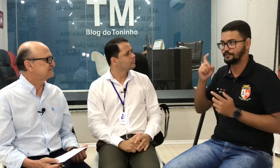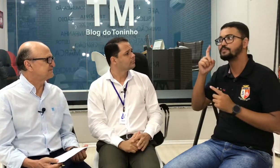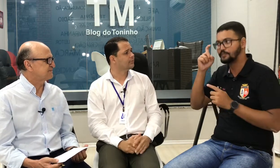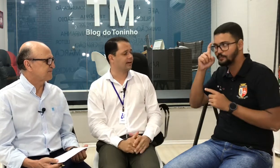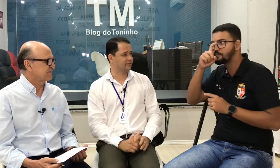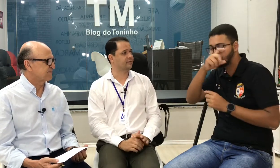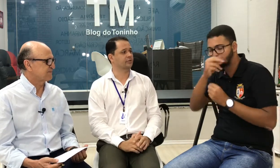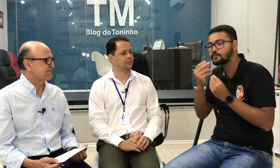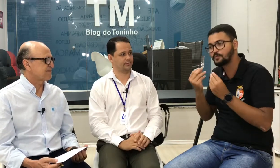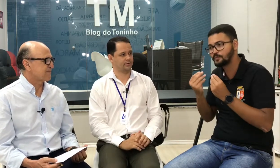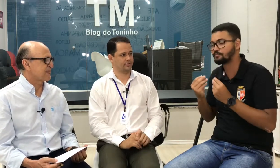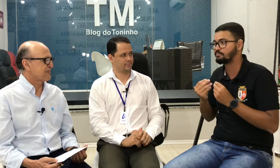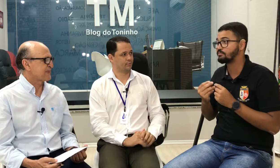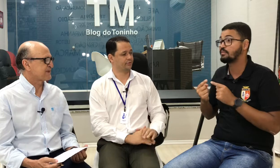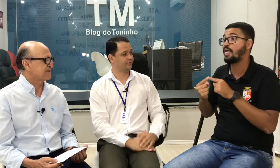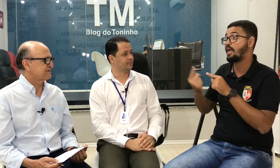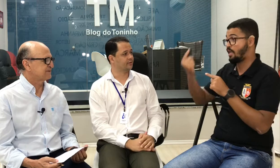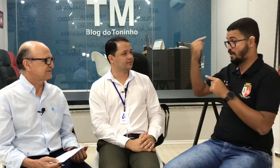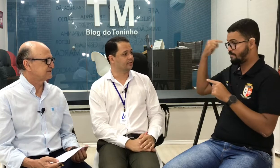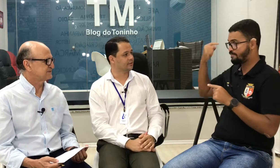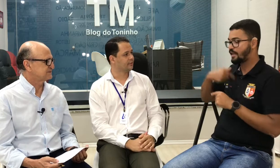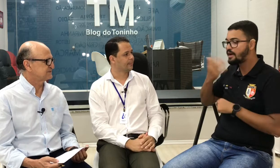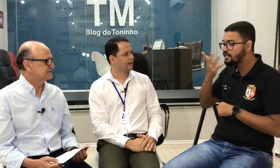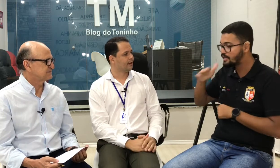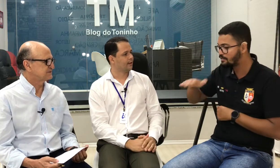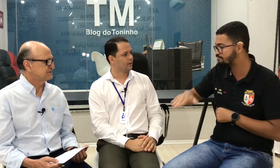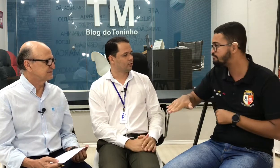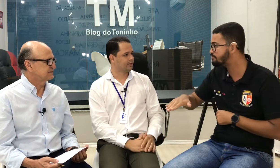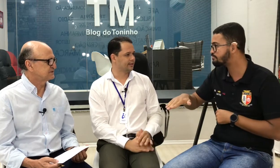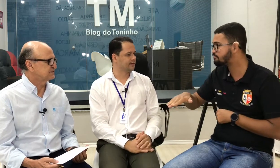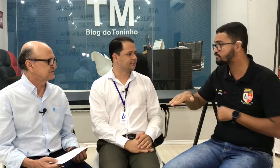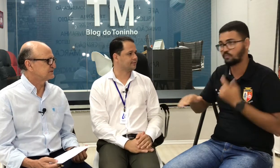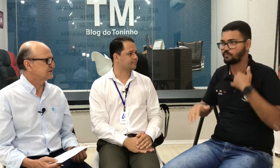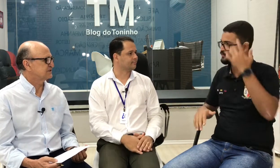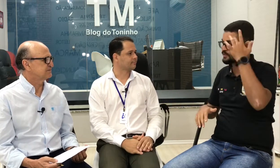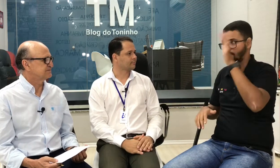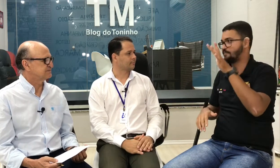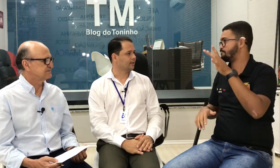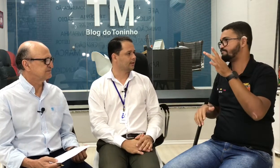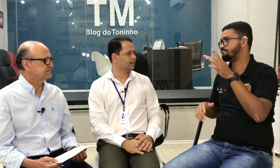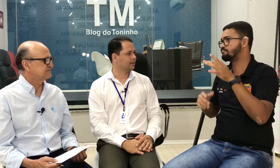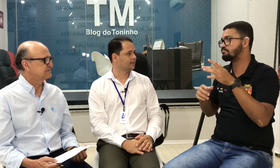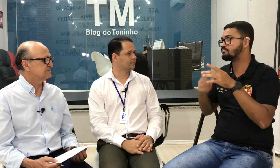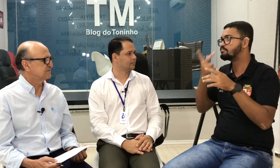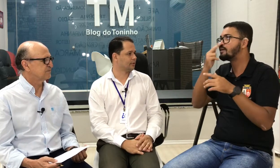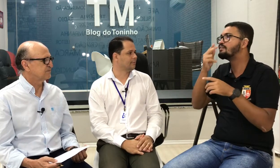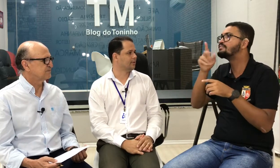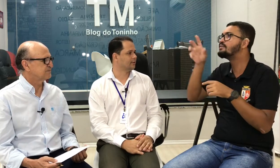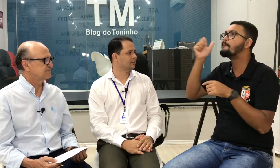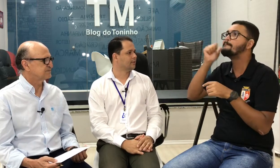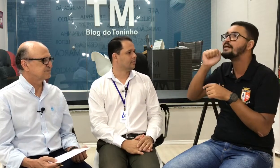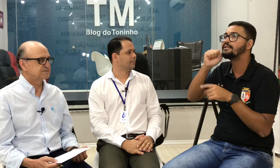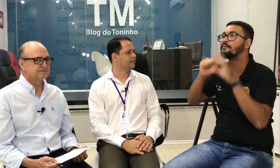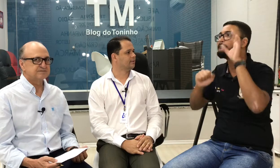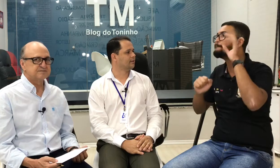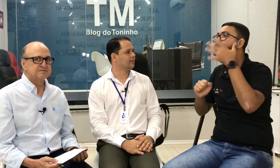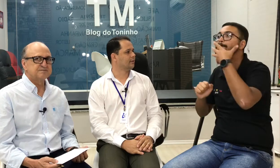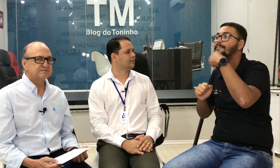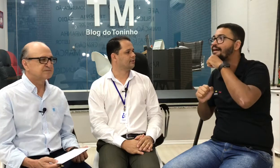É difícil, muito difícil isso. Quando eu era criança, eu não sabia. Parecia, por exemplo, minha